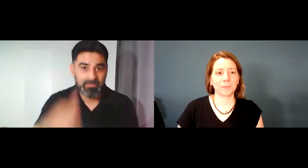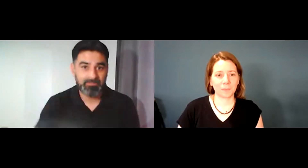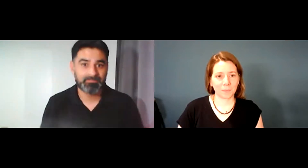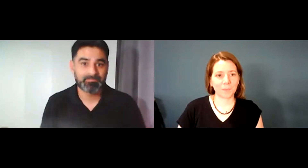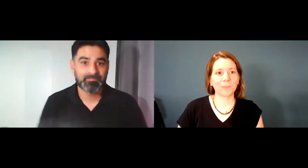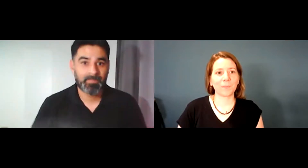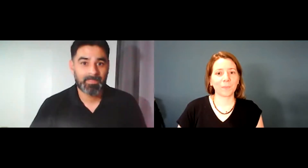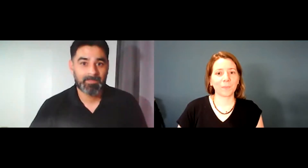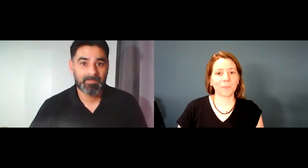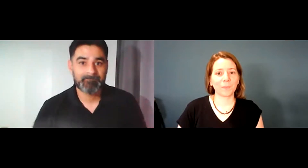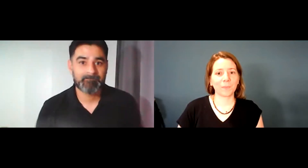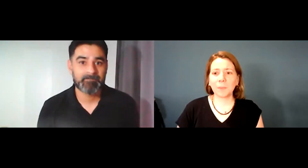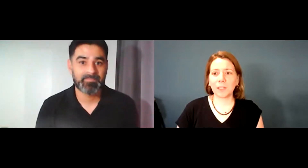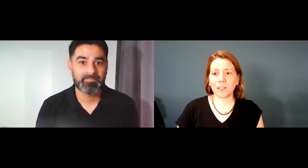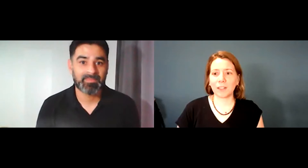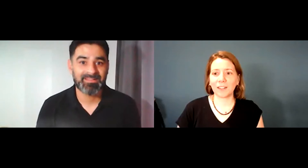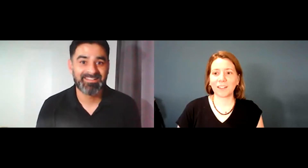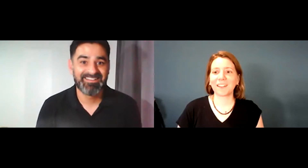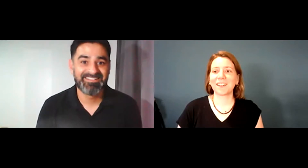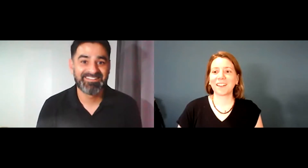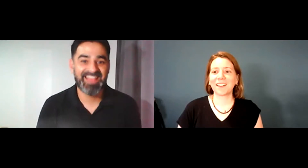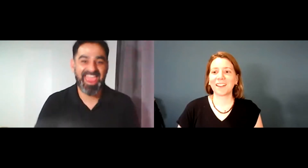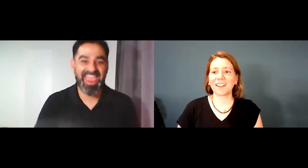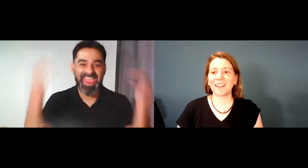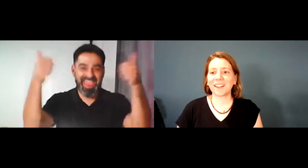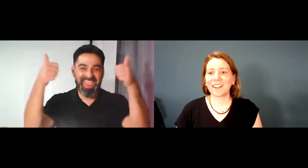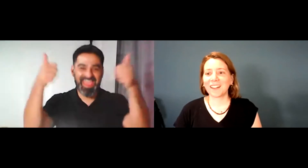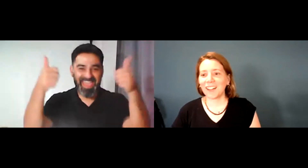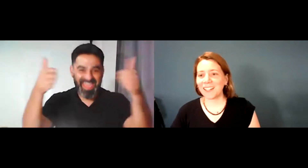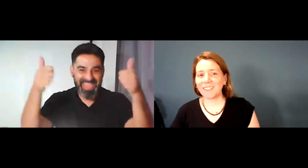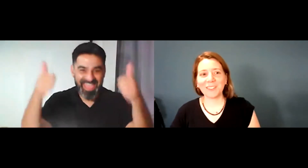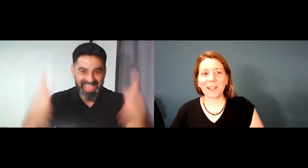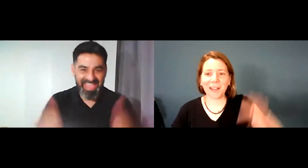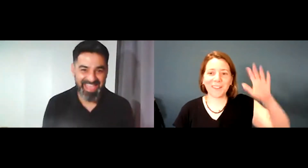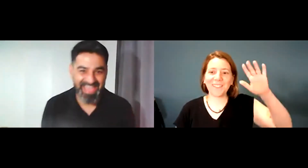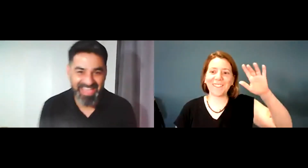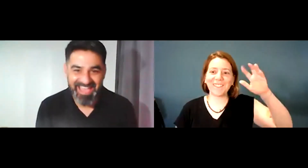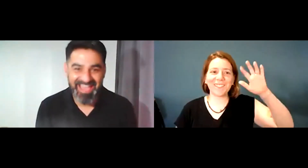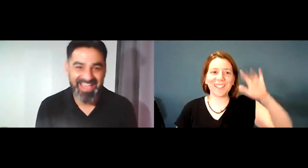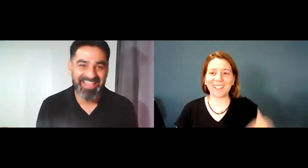Ana María. Ana María. Ana María. Ahí levantó la mano. Muy bien,